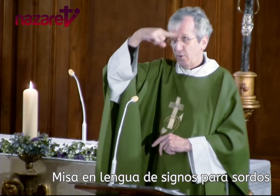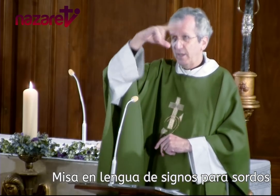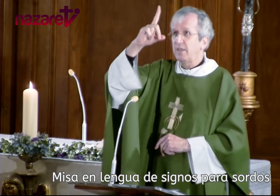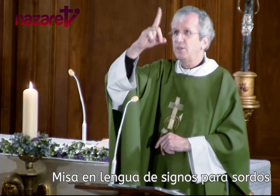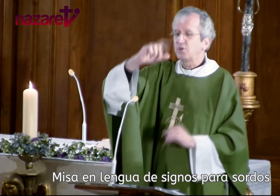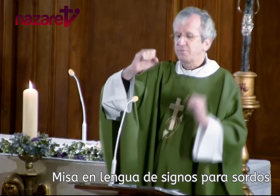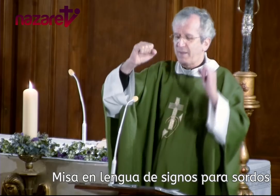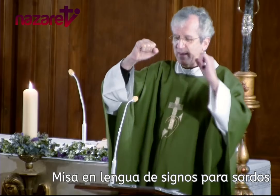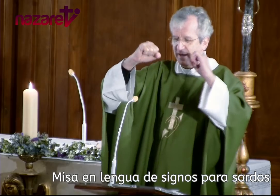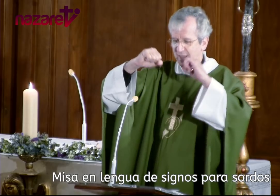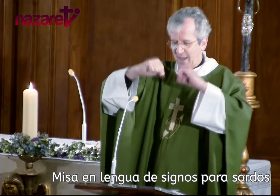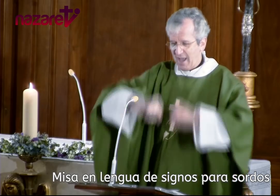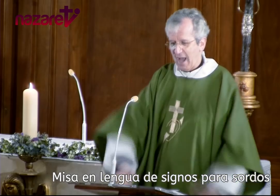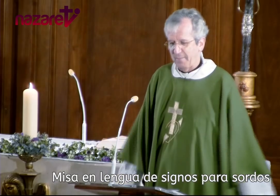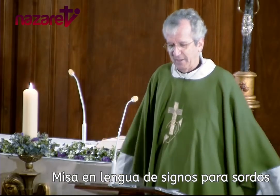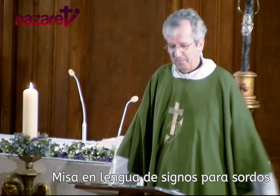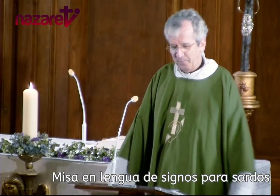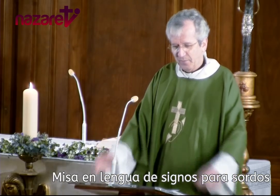de Dios Padre. Amén.